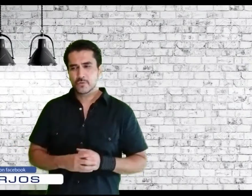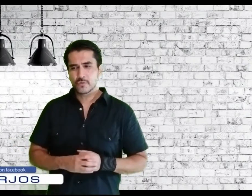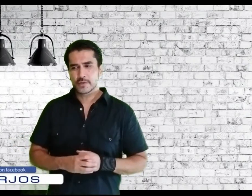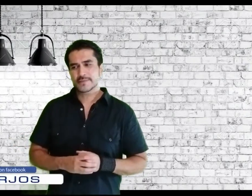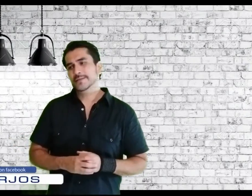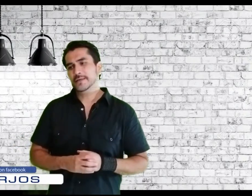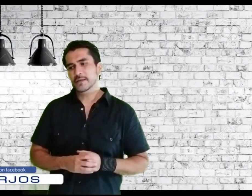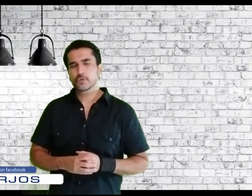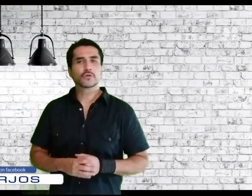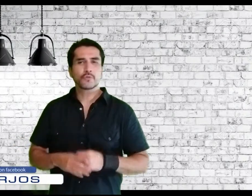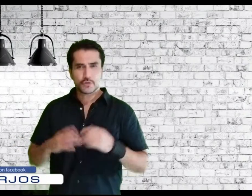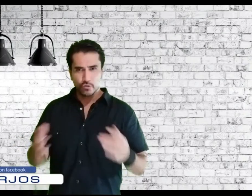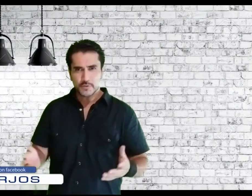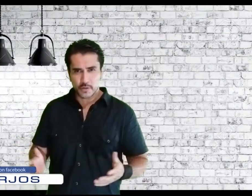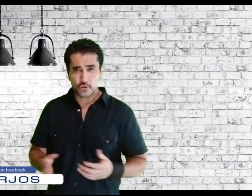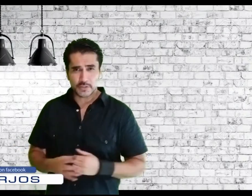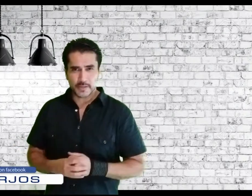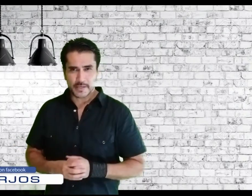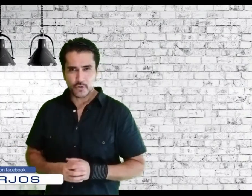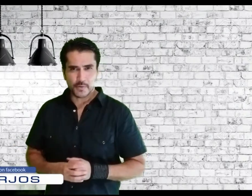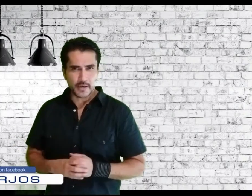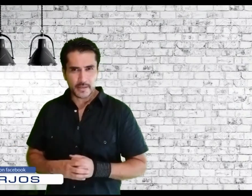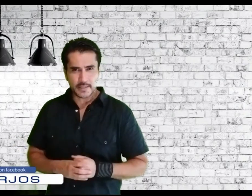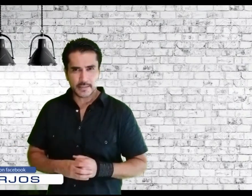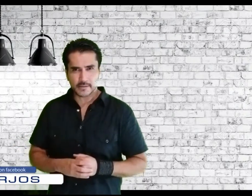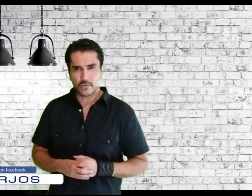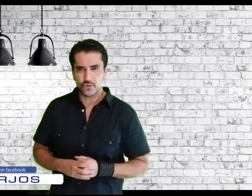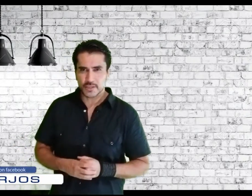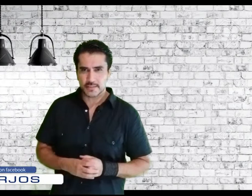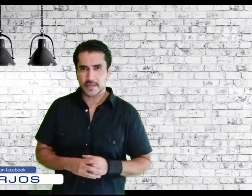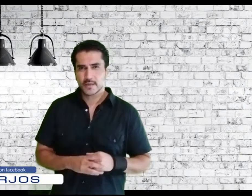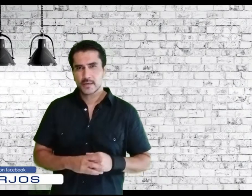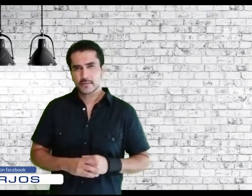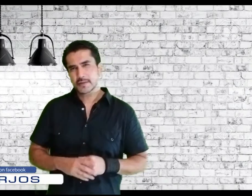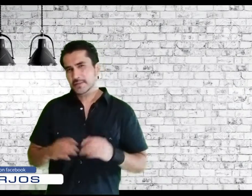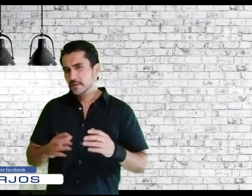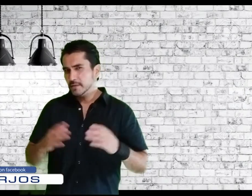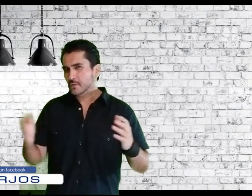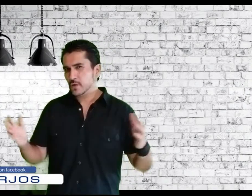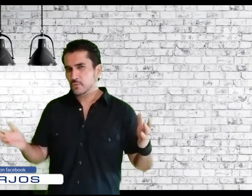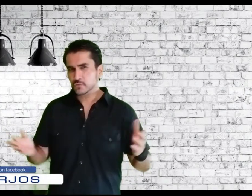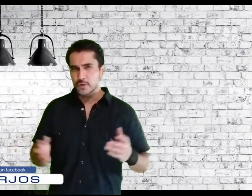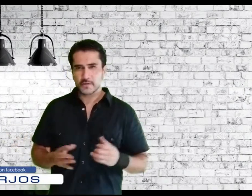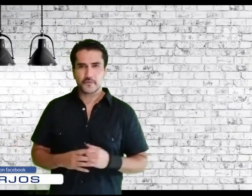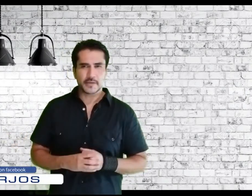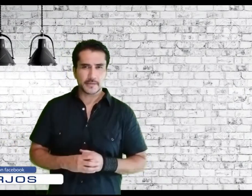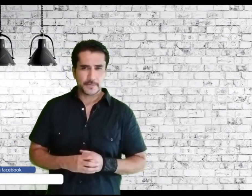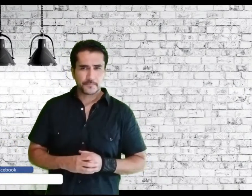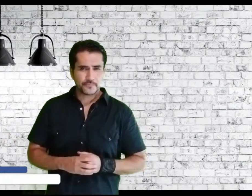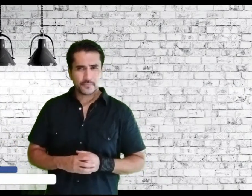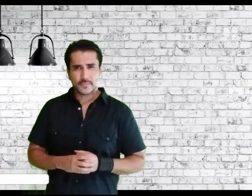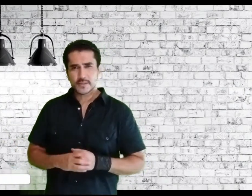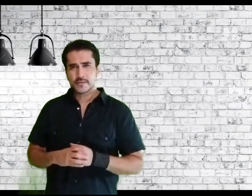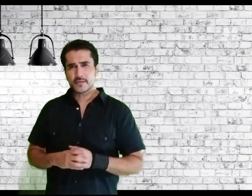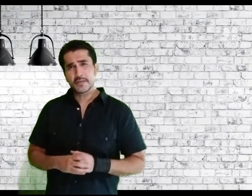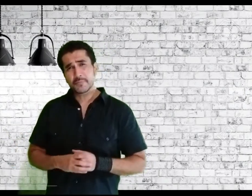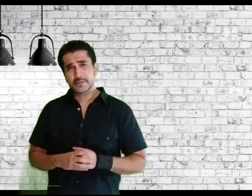Pero el motivo de estos videos es para eso, para crear cierta conciencia de que se crea una cultura diferente y de